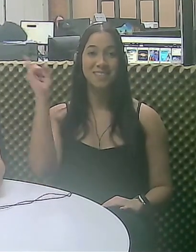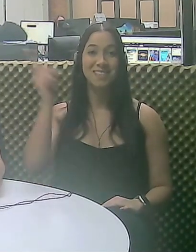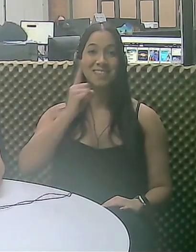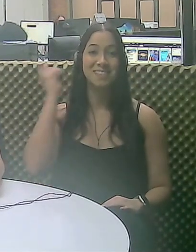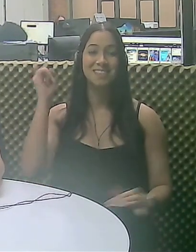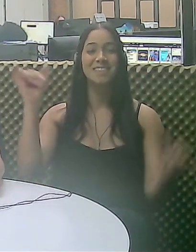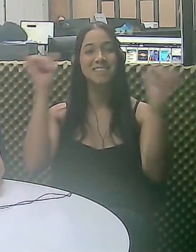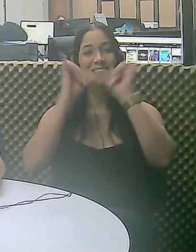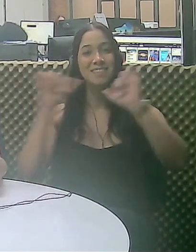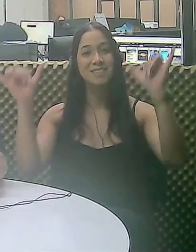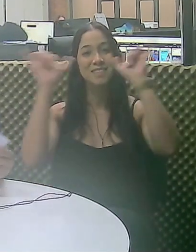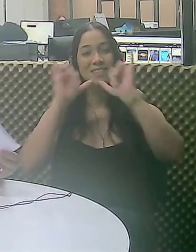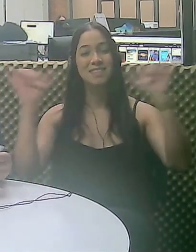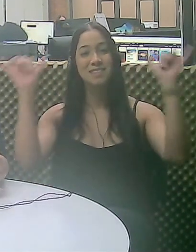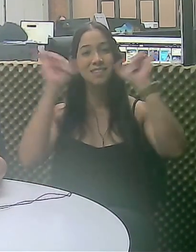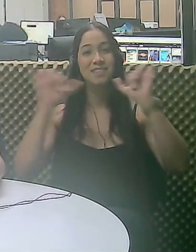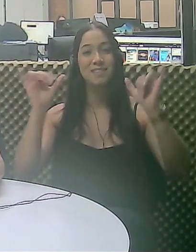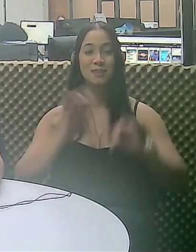Giro de